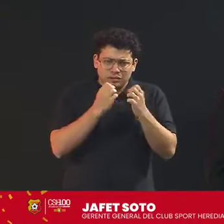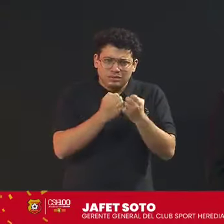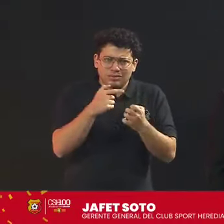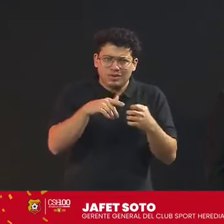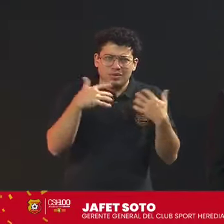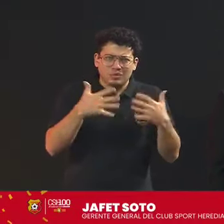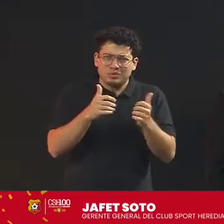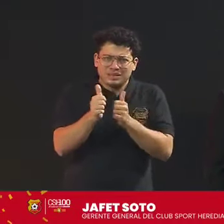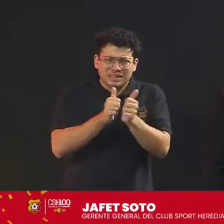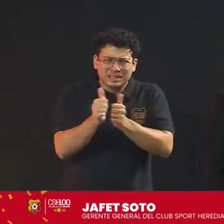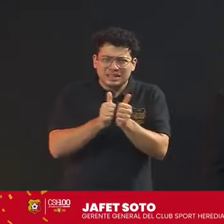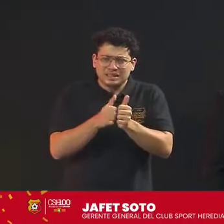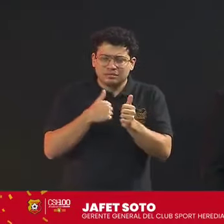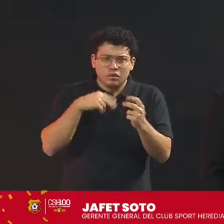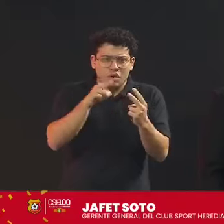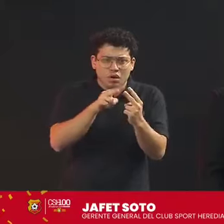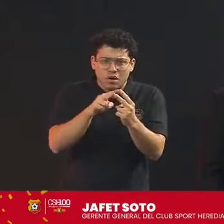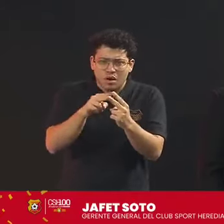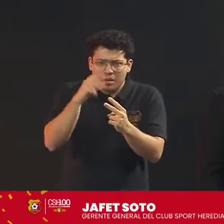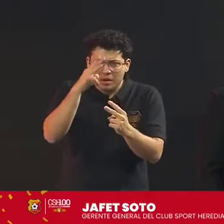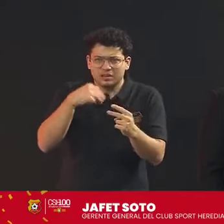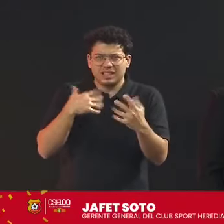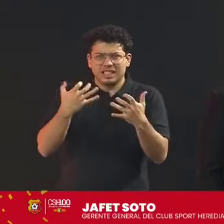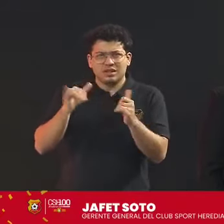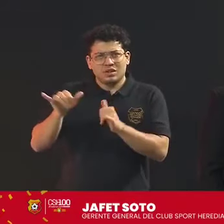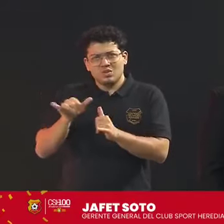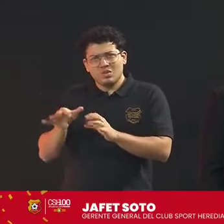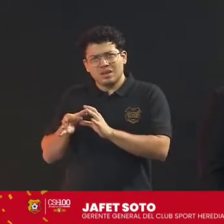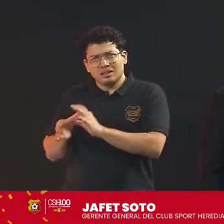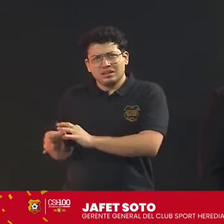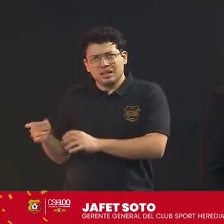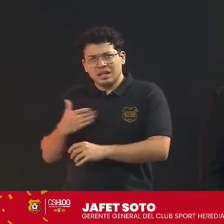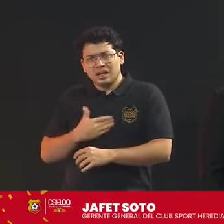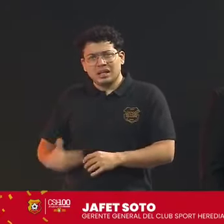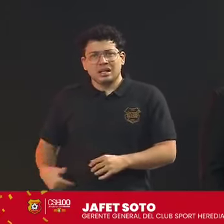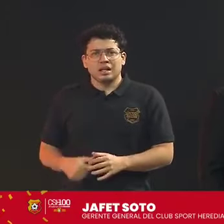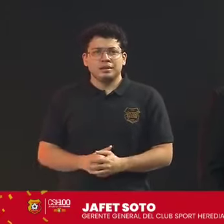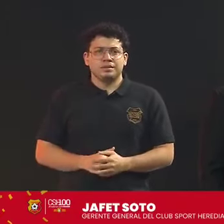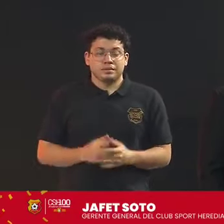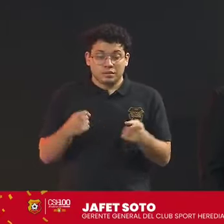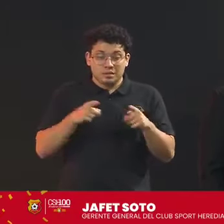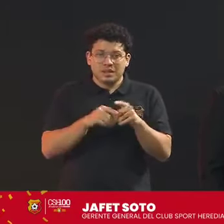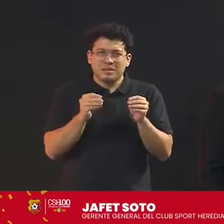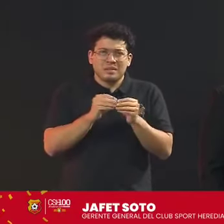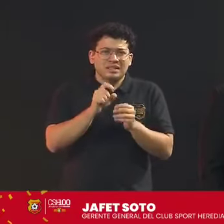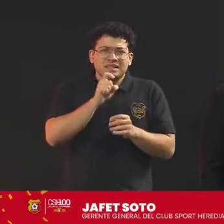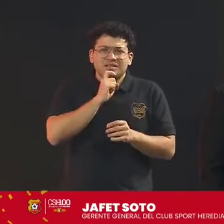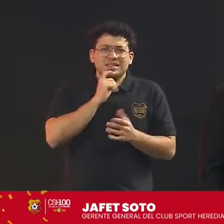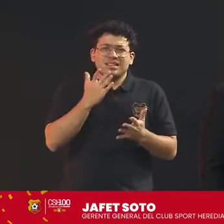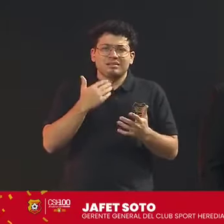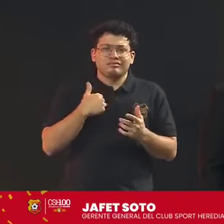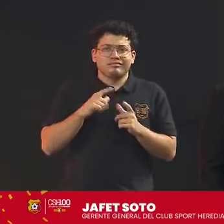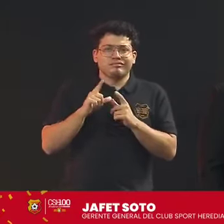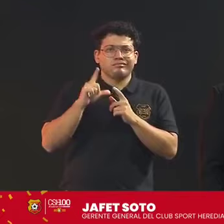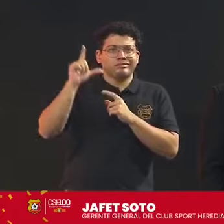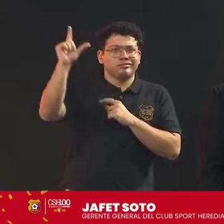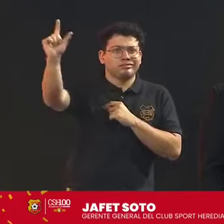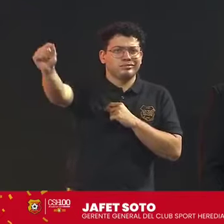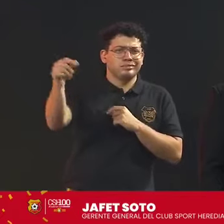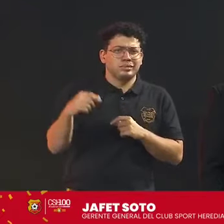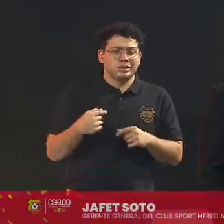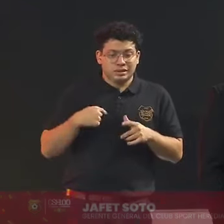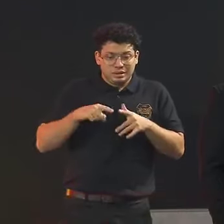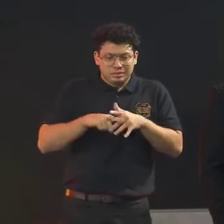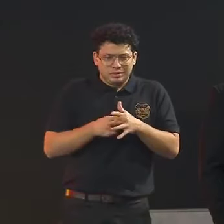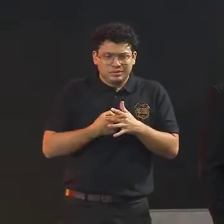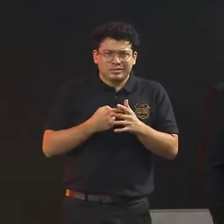competitivo como los que conocí en México. La parte más difícil era estar lejos. Mientras me forjaba